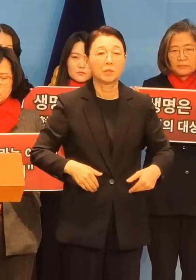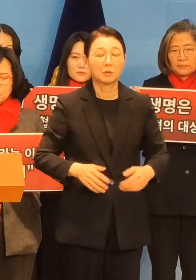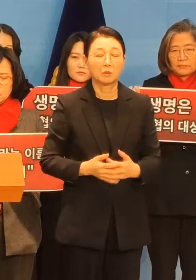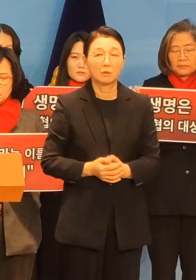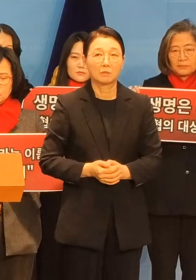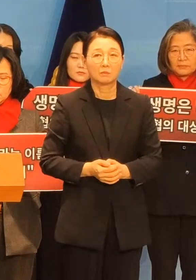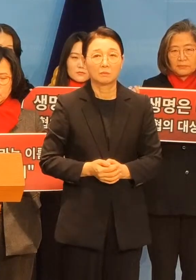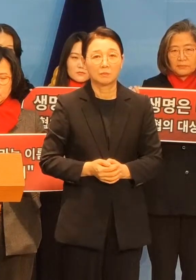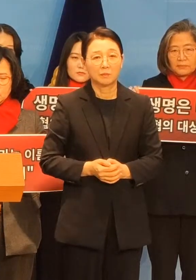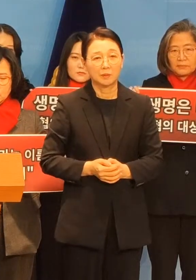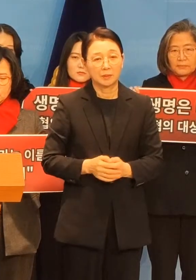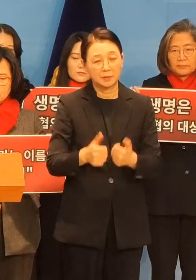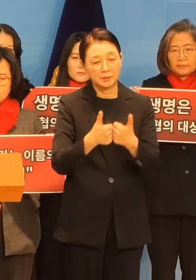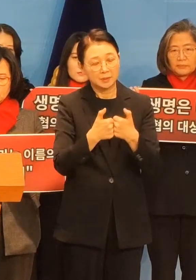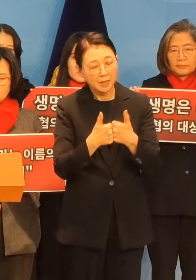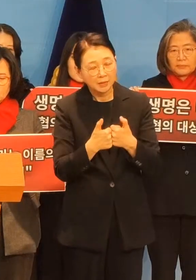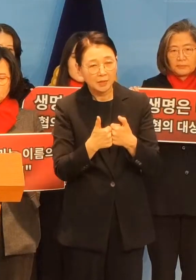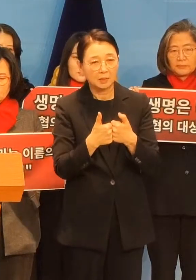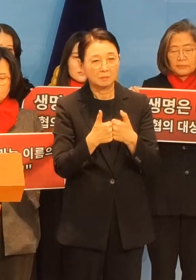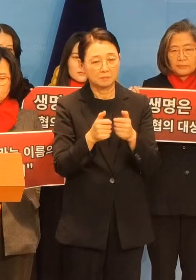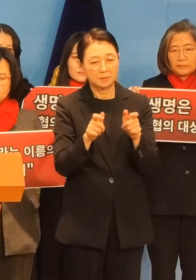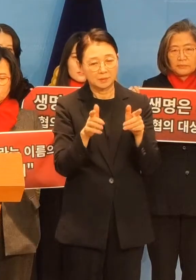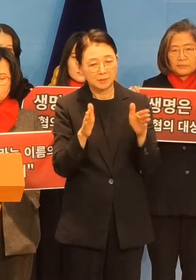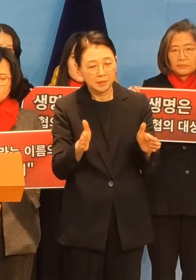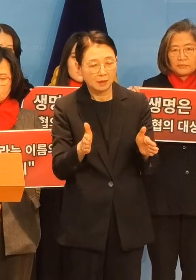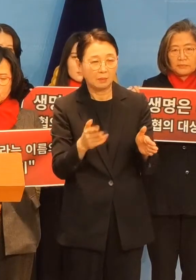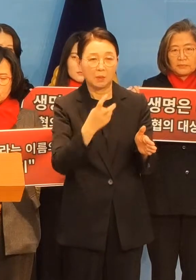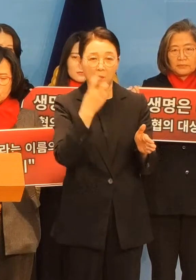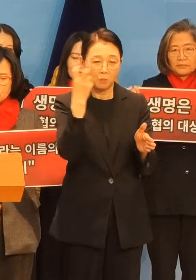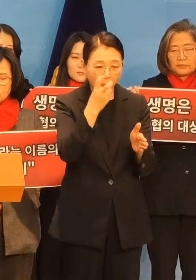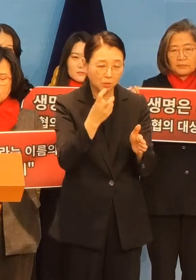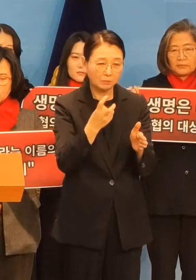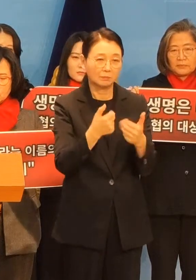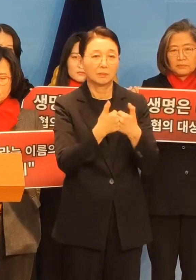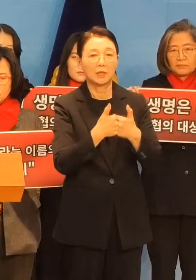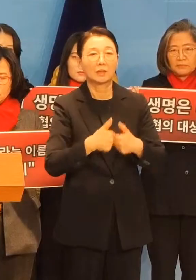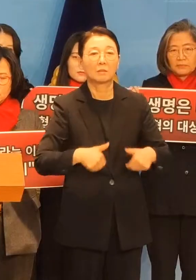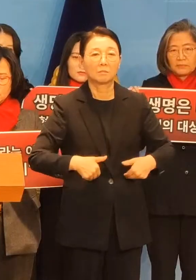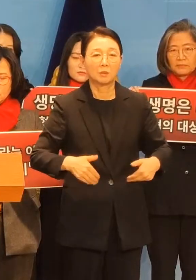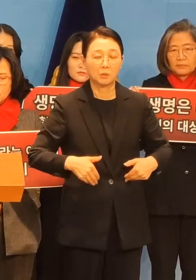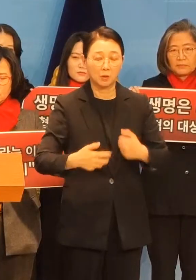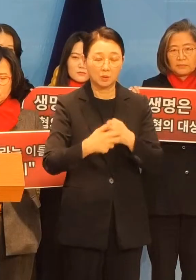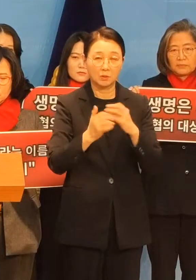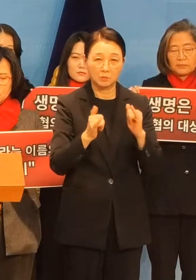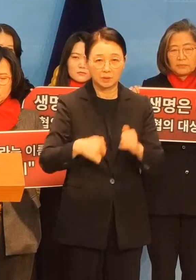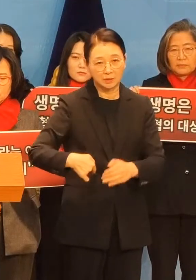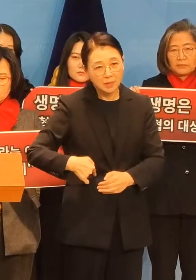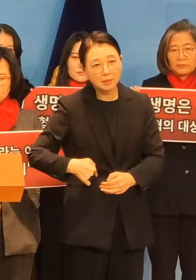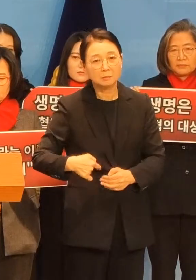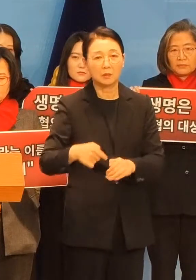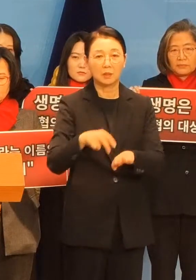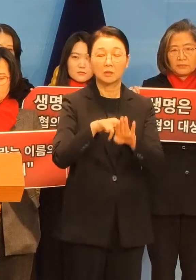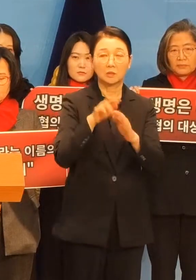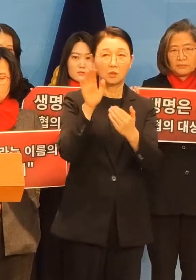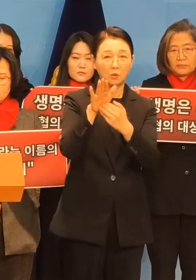숙려기간과 실질적 보호 상담을 도입하라. 의료인의 양심적 진료 거부권을